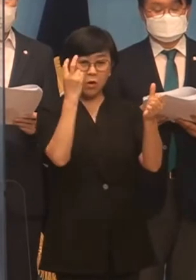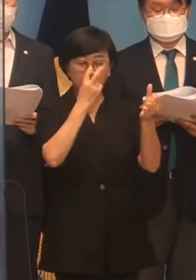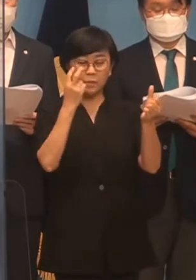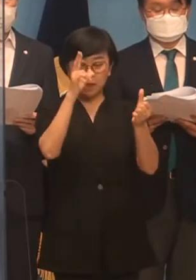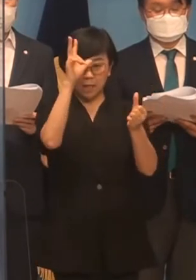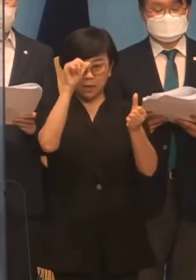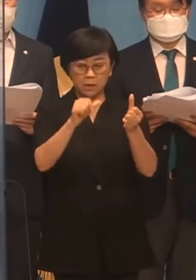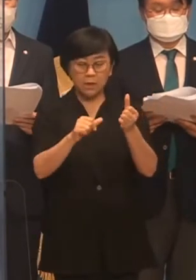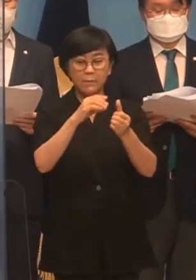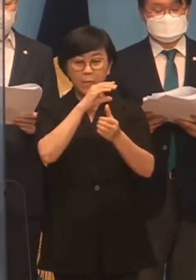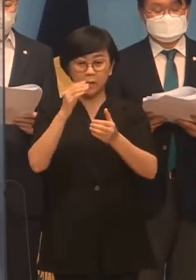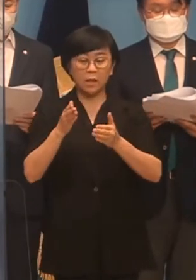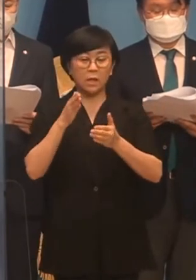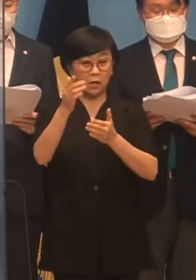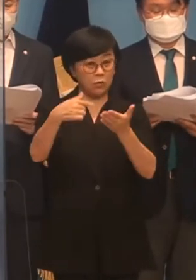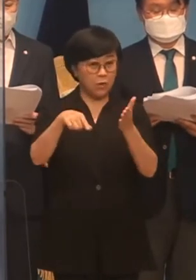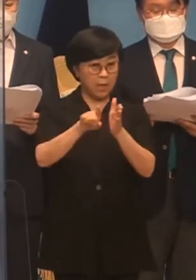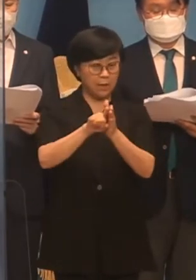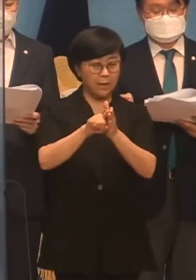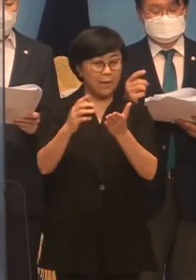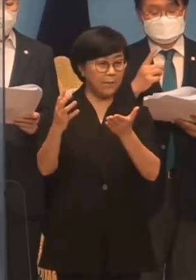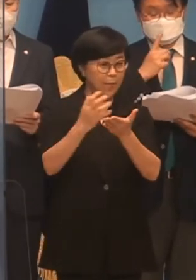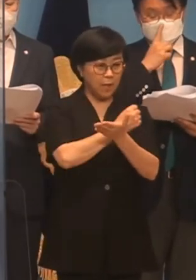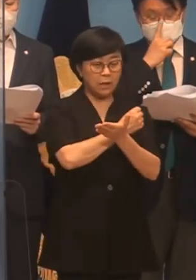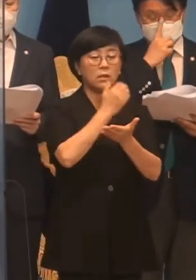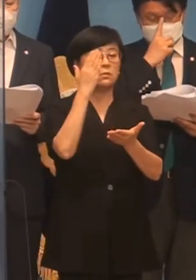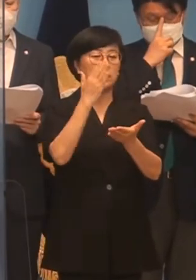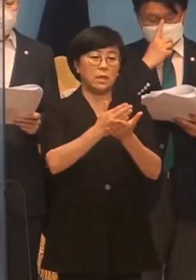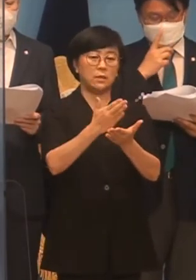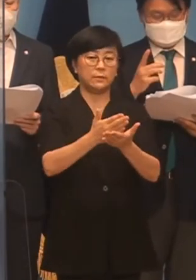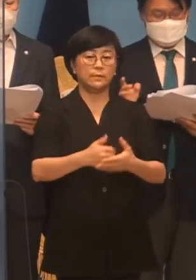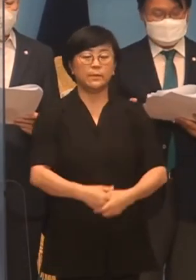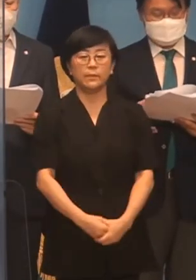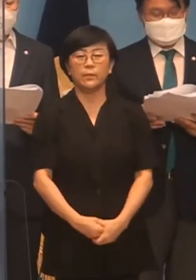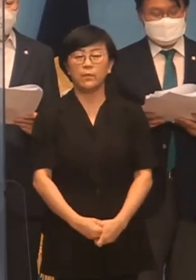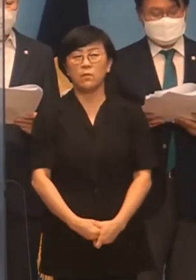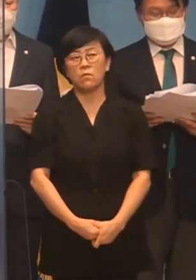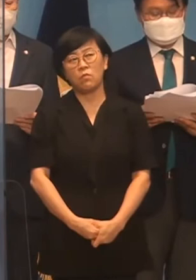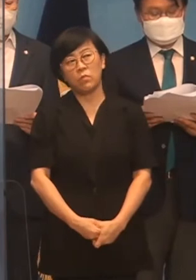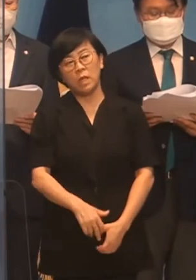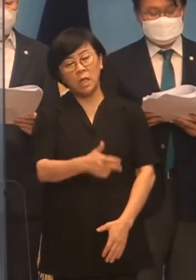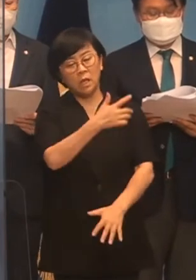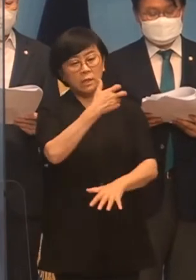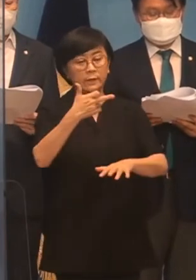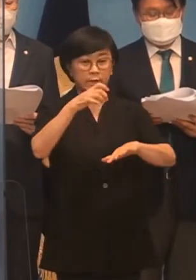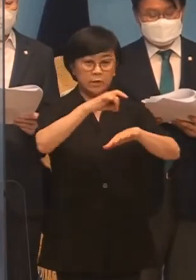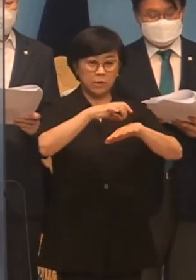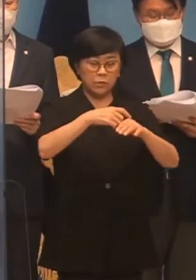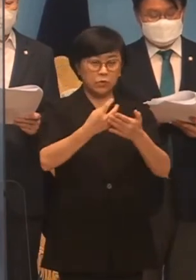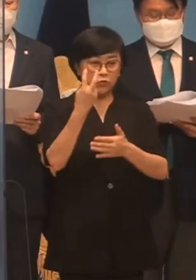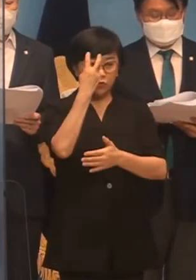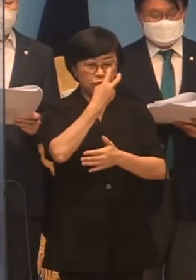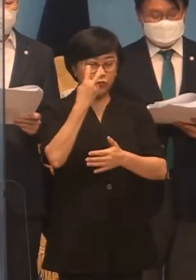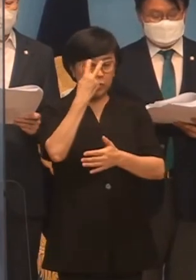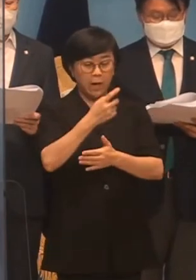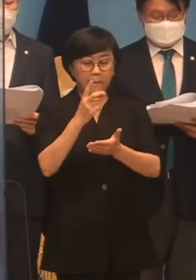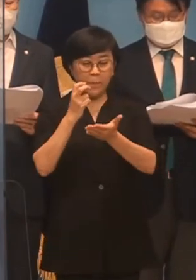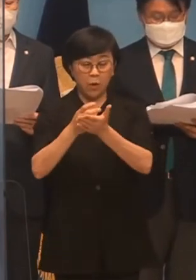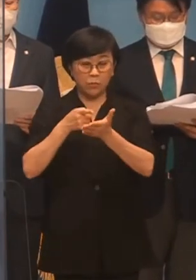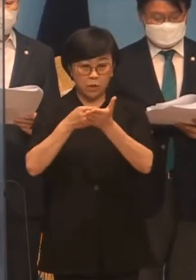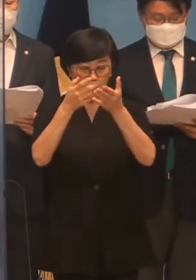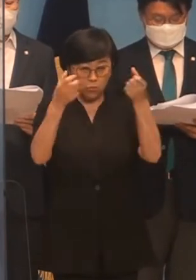정상화하고자 하는 것이므로 박탈이라는 표현은 적절하지 않습니다. 큰 틀에서 볼 때 수사, 기소를